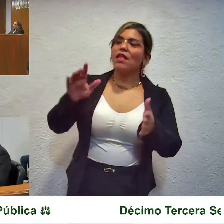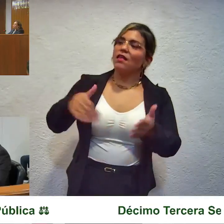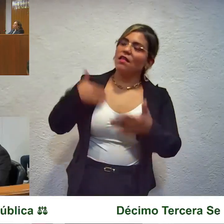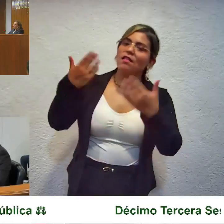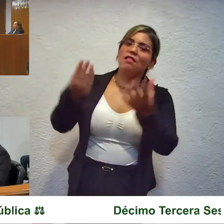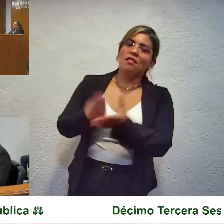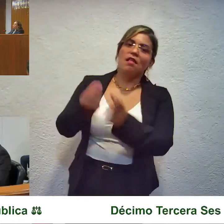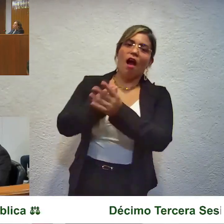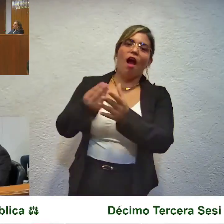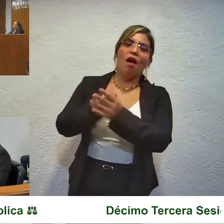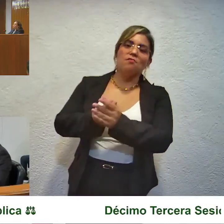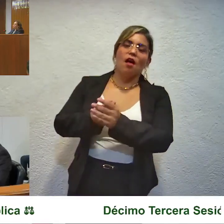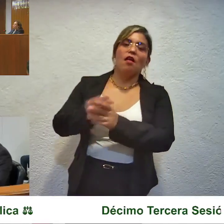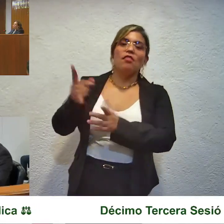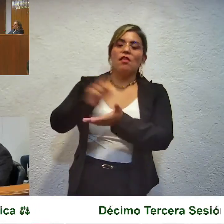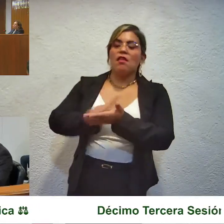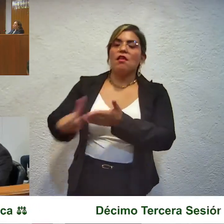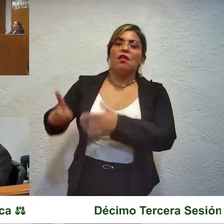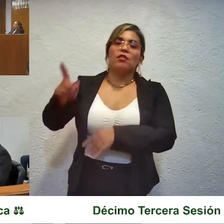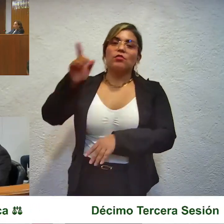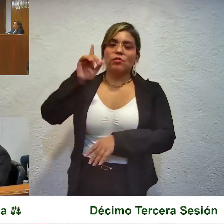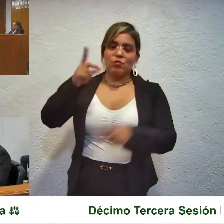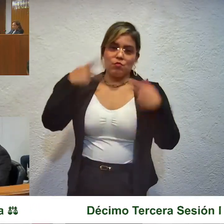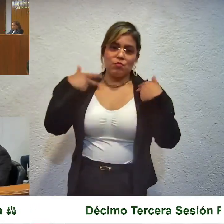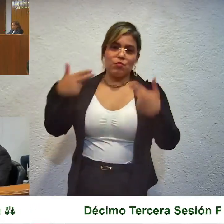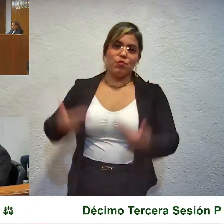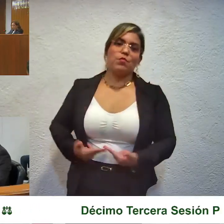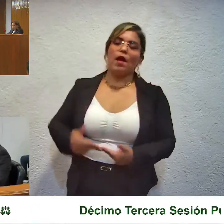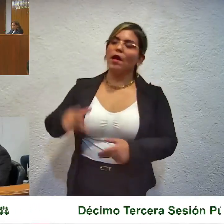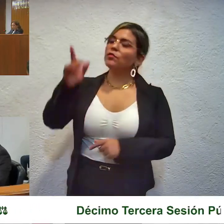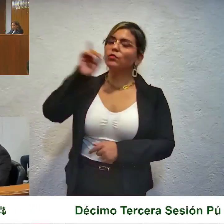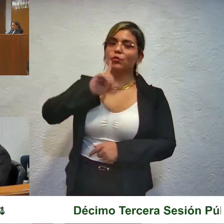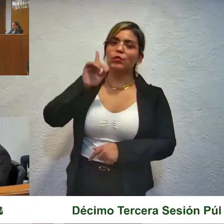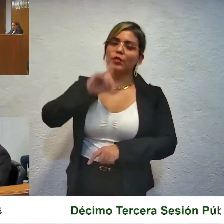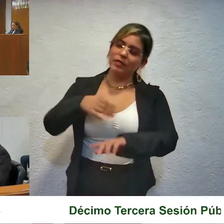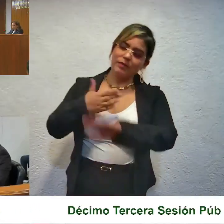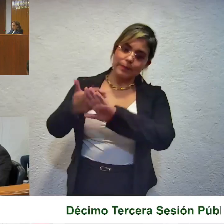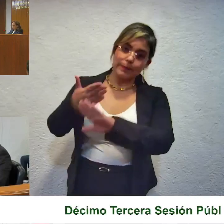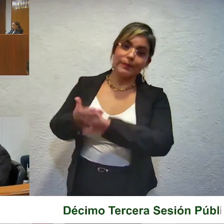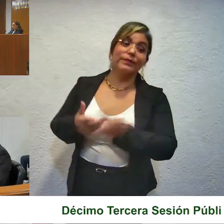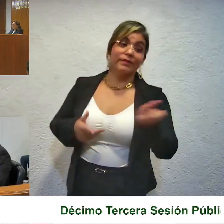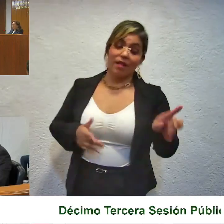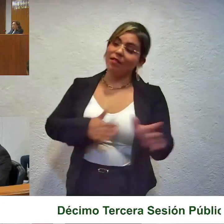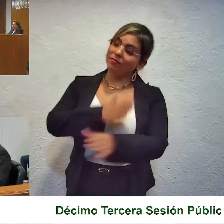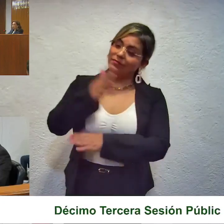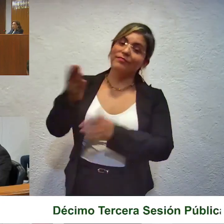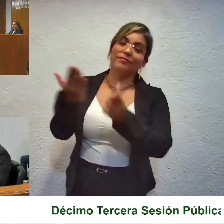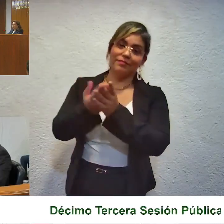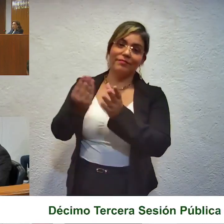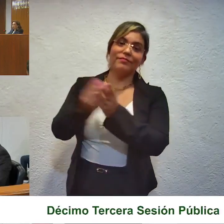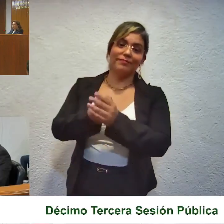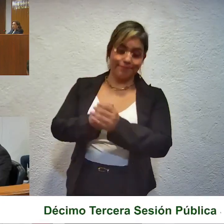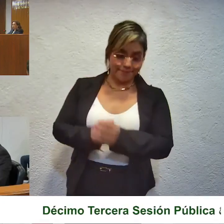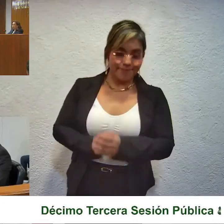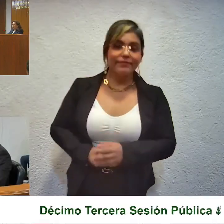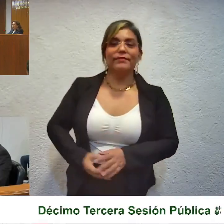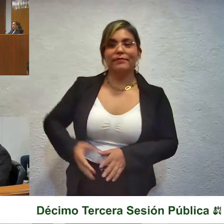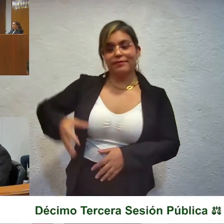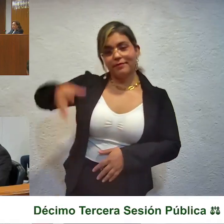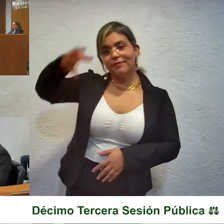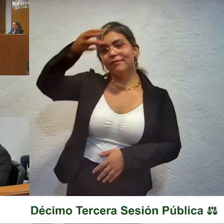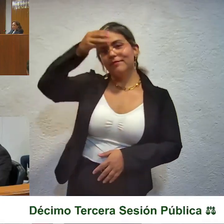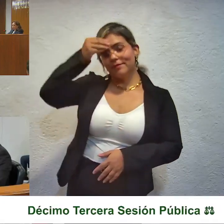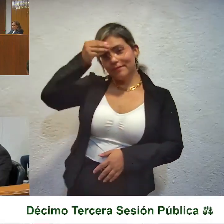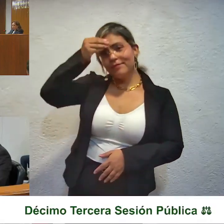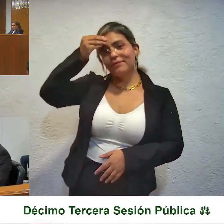mujeres, igualdad sustantiva y violencia política contra las mujeres en razón de género, debiendo informar oportunamente a este tribunal el nombre